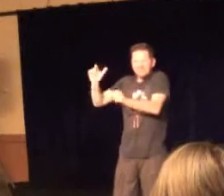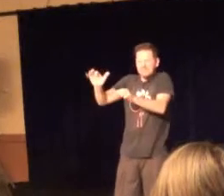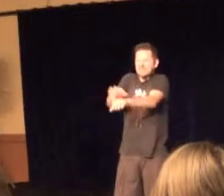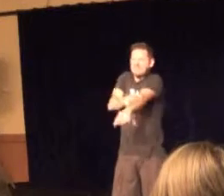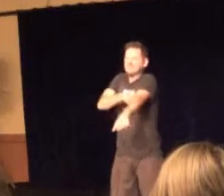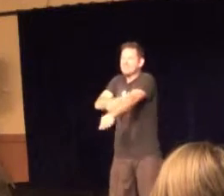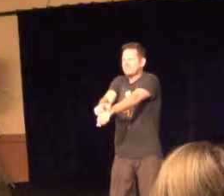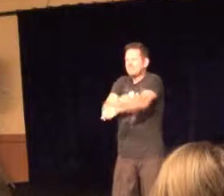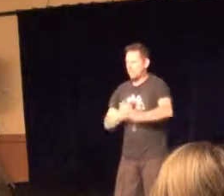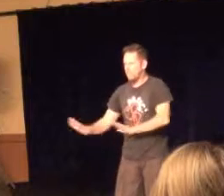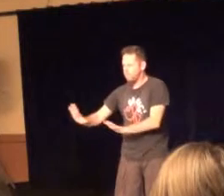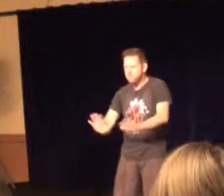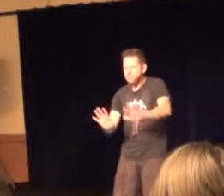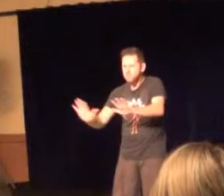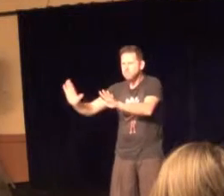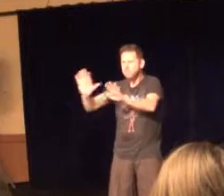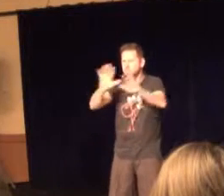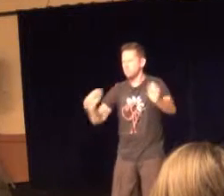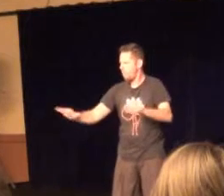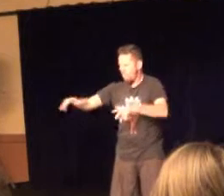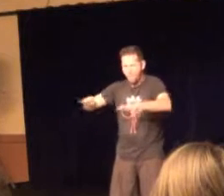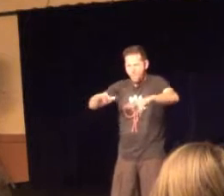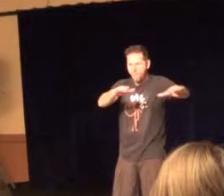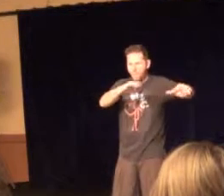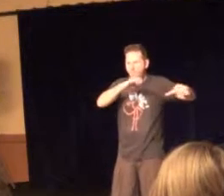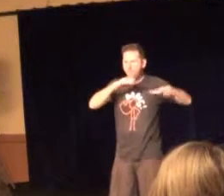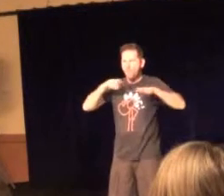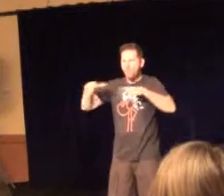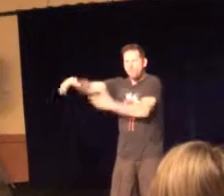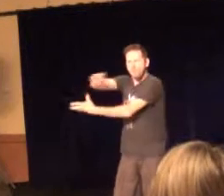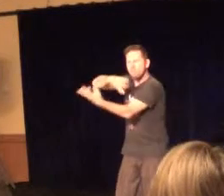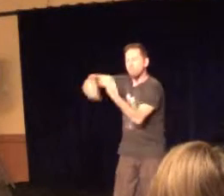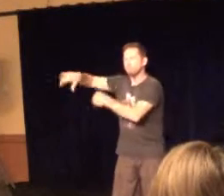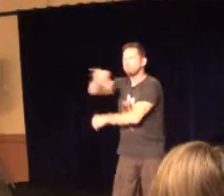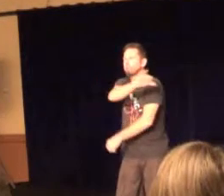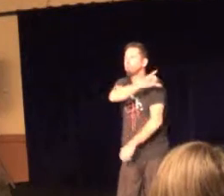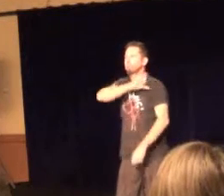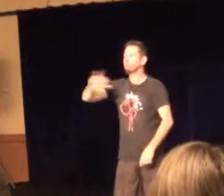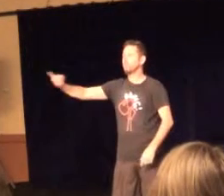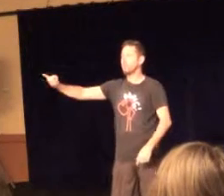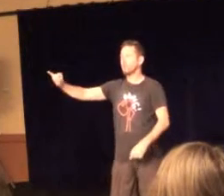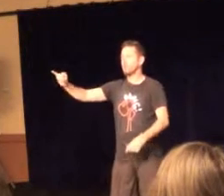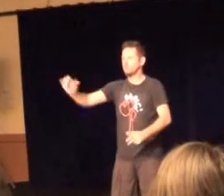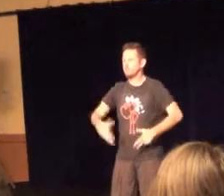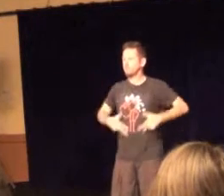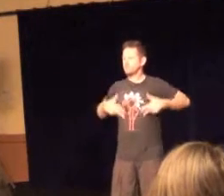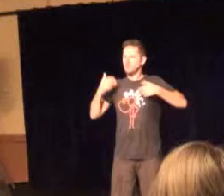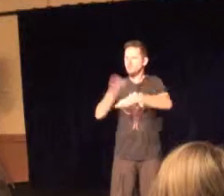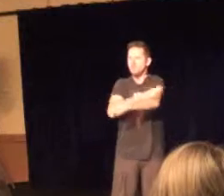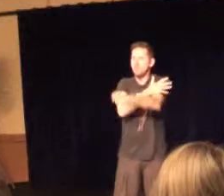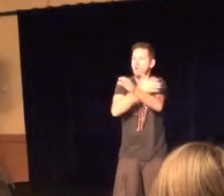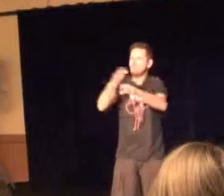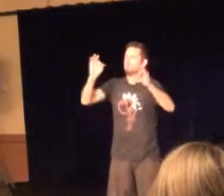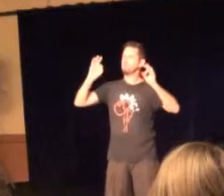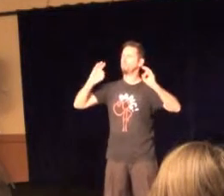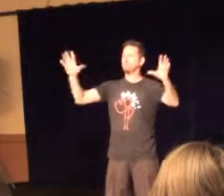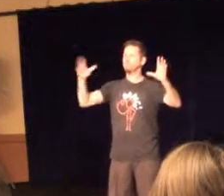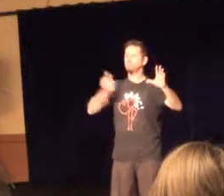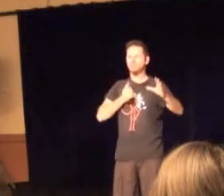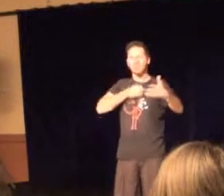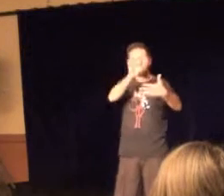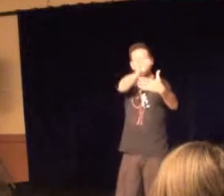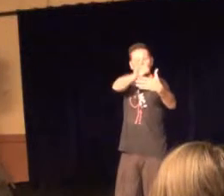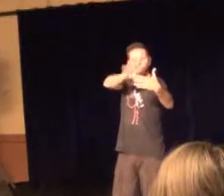il faudra toujours compter, sans jamais l'usurper, la vie est un poème que l'on écrit soi-même.